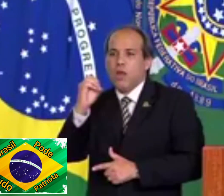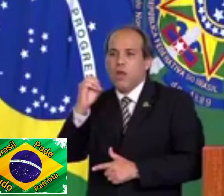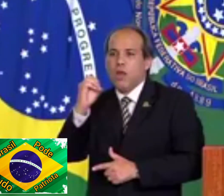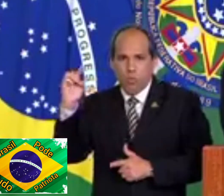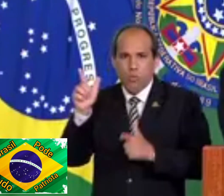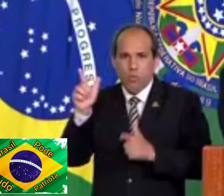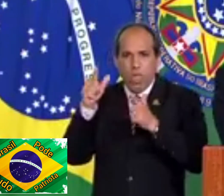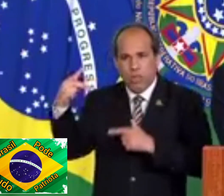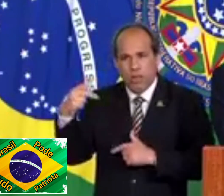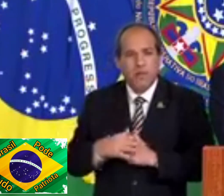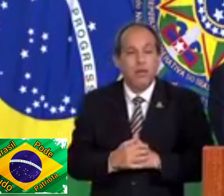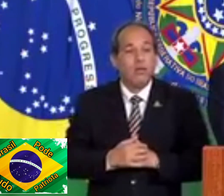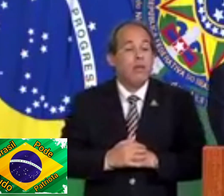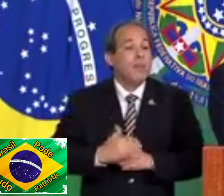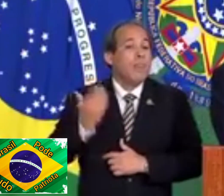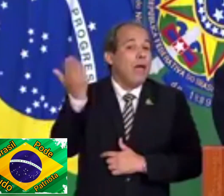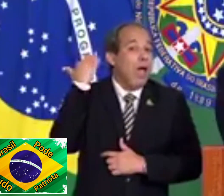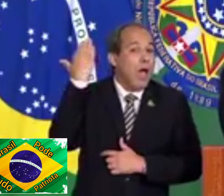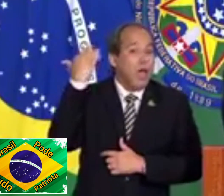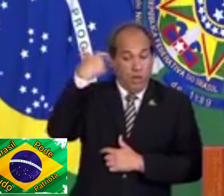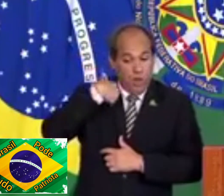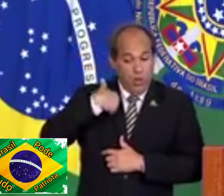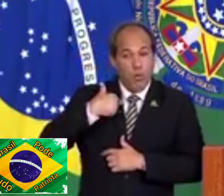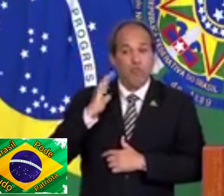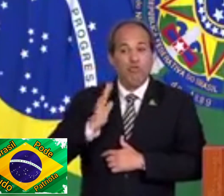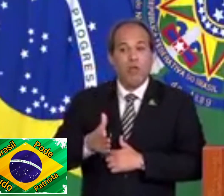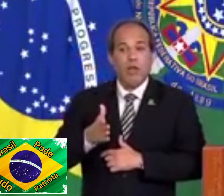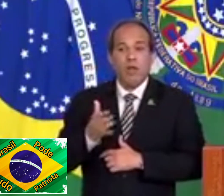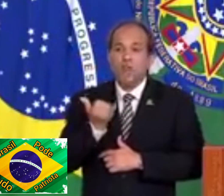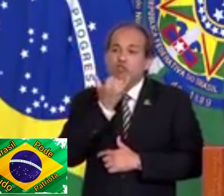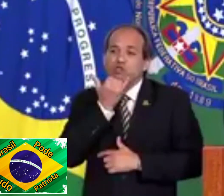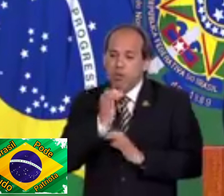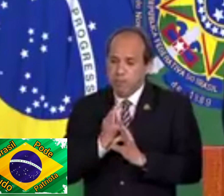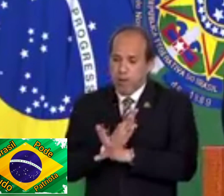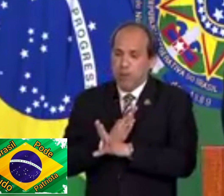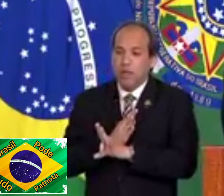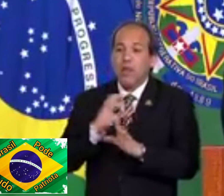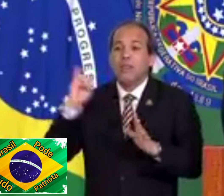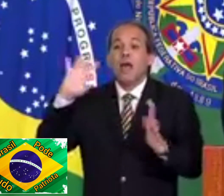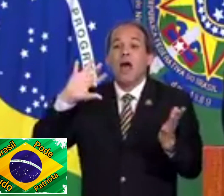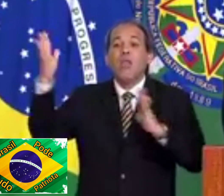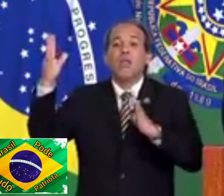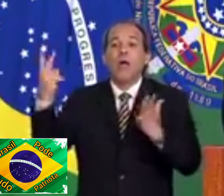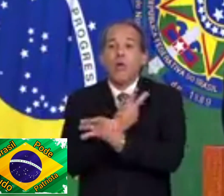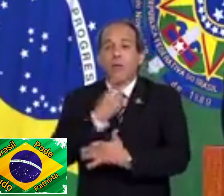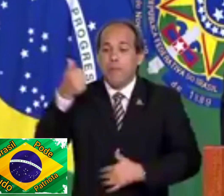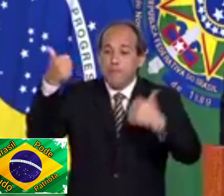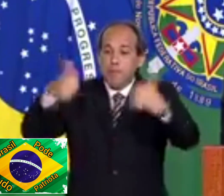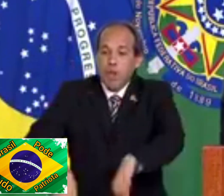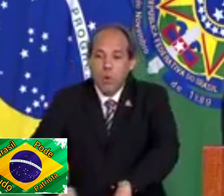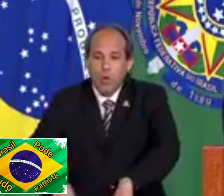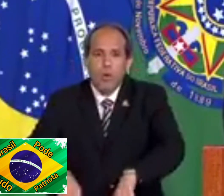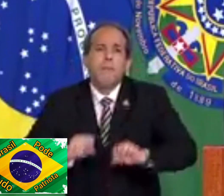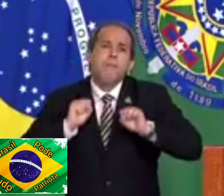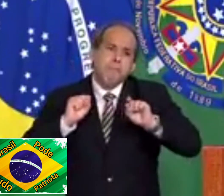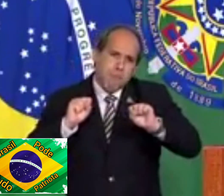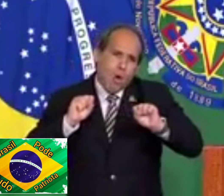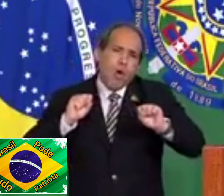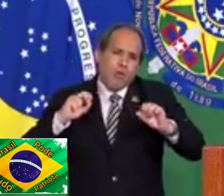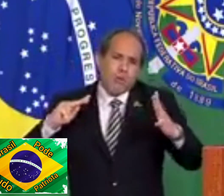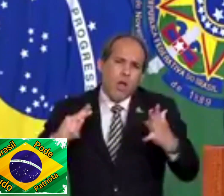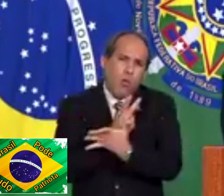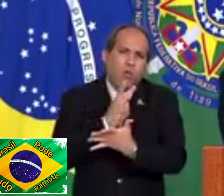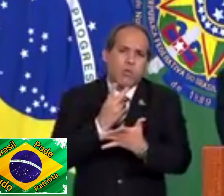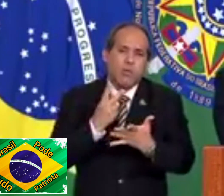E, obviamente, eu estava preparado para o pior. Sabia que a qualquer momento poderia